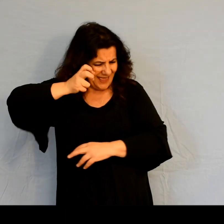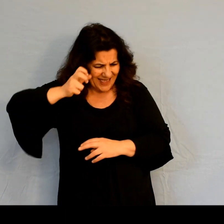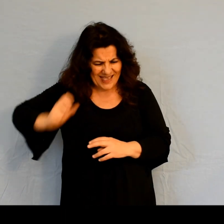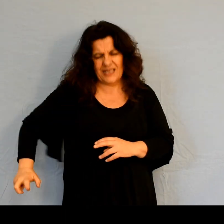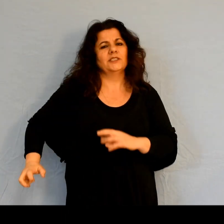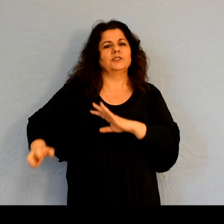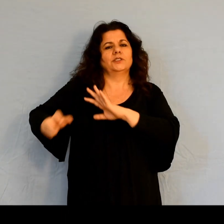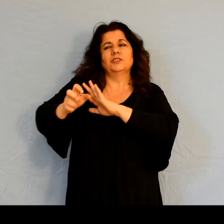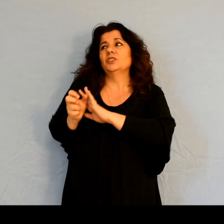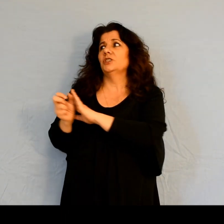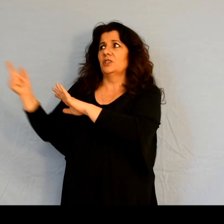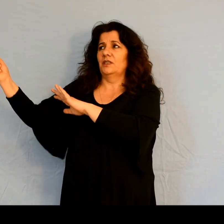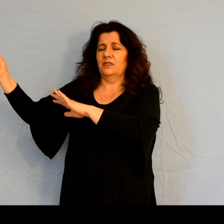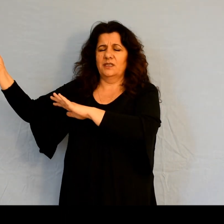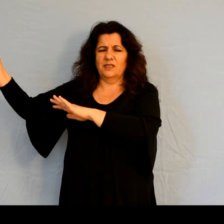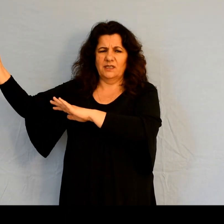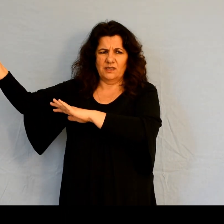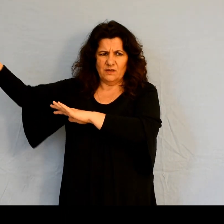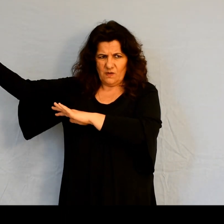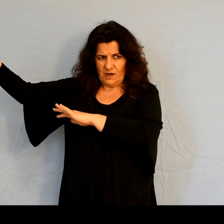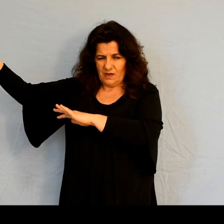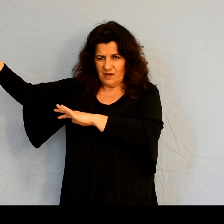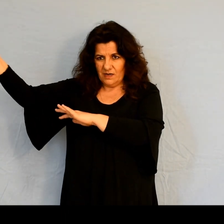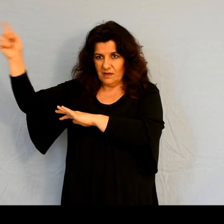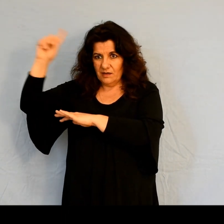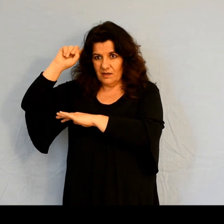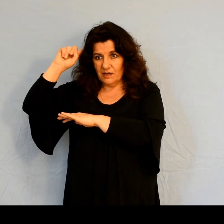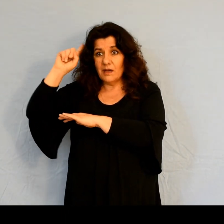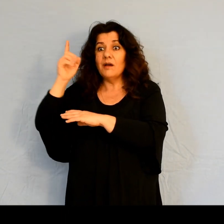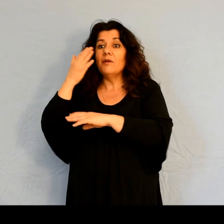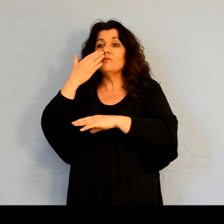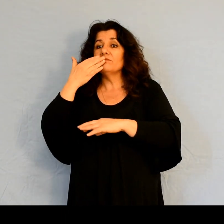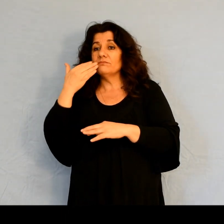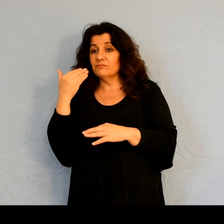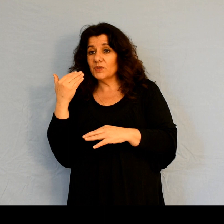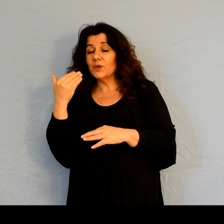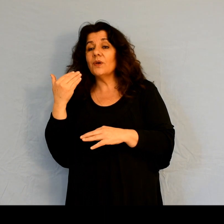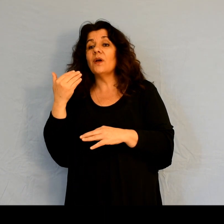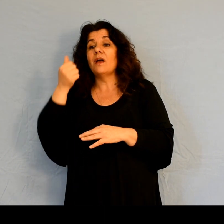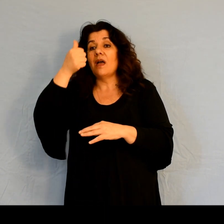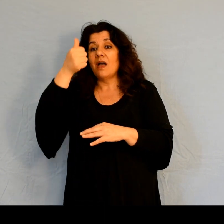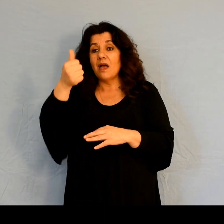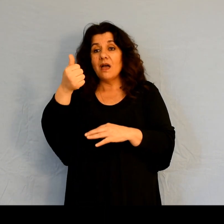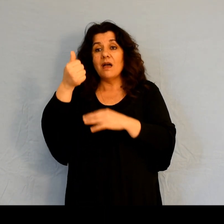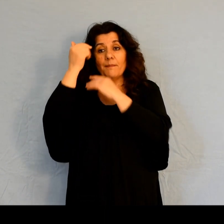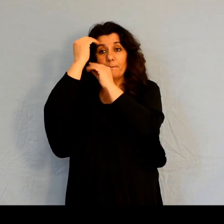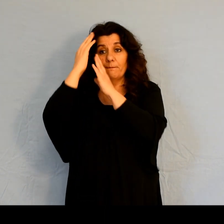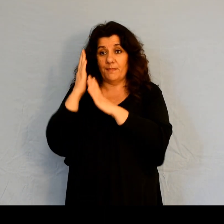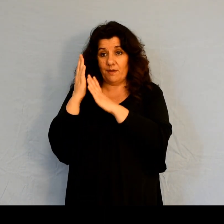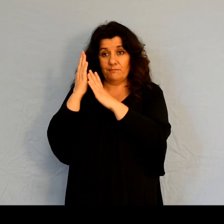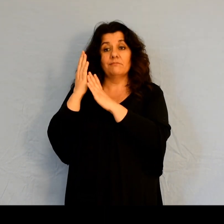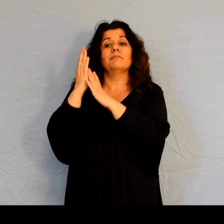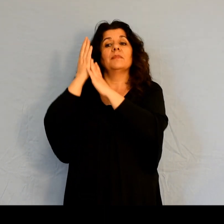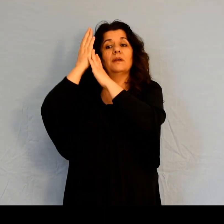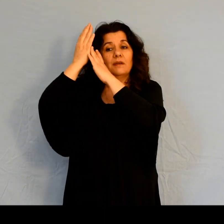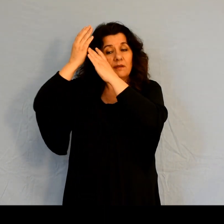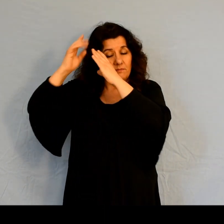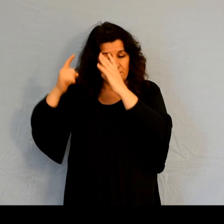toi. Car mieux vaut pour toi perdre un de tes membres que d'avoir ton corps